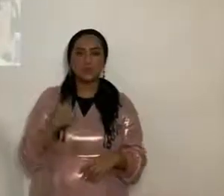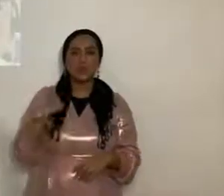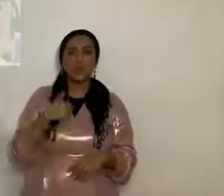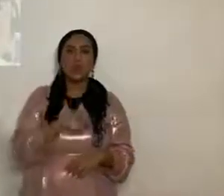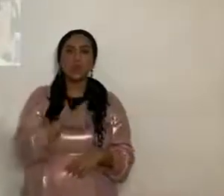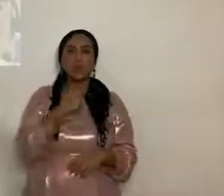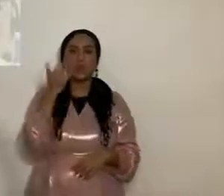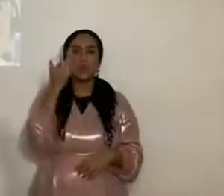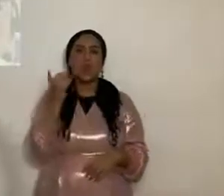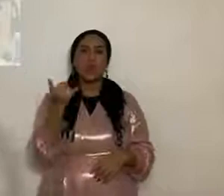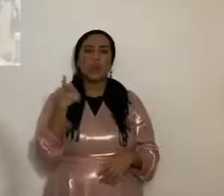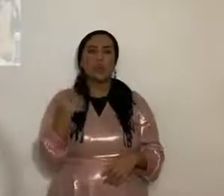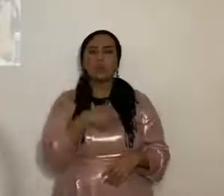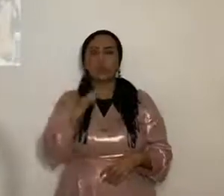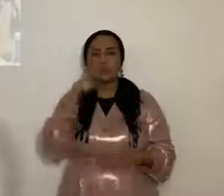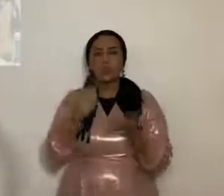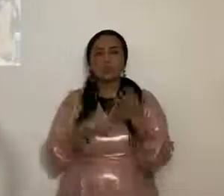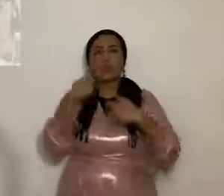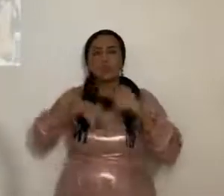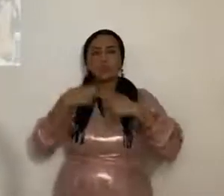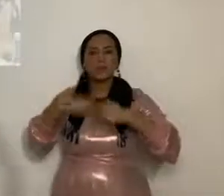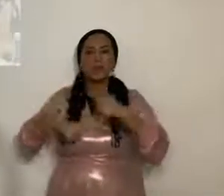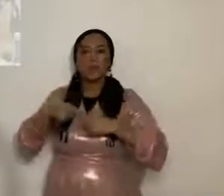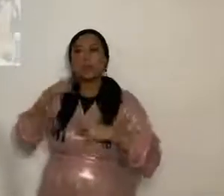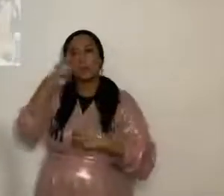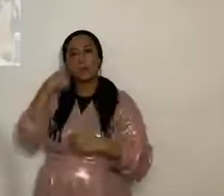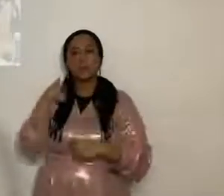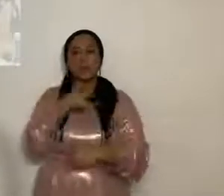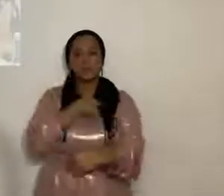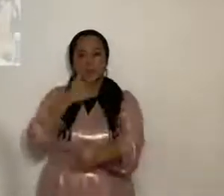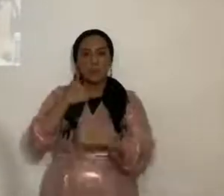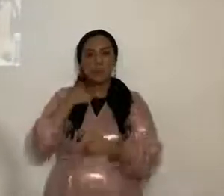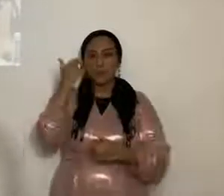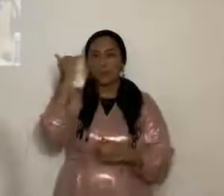sufrir penalidades? Porque somos soldados de Yahshua HaMashiach.